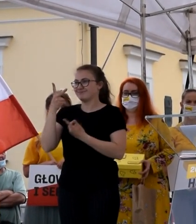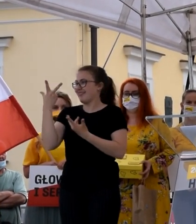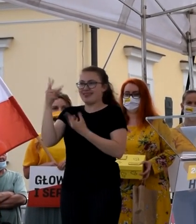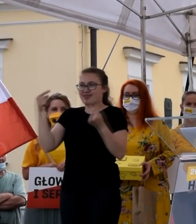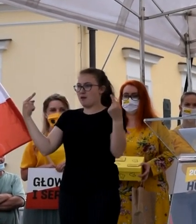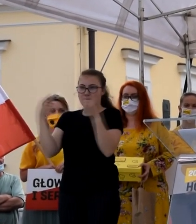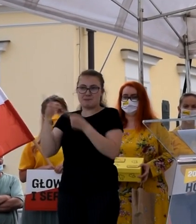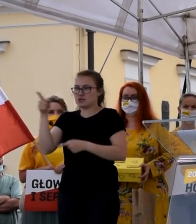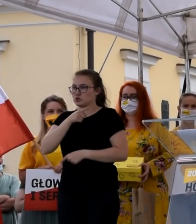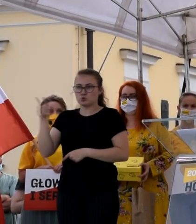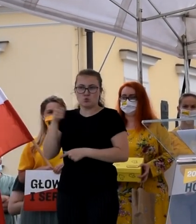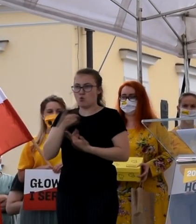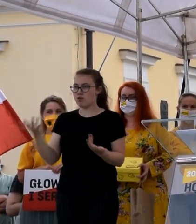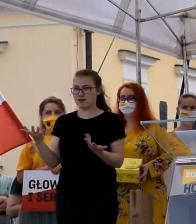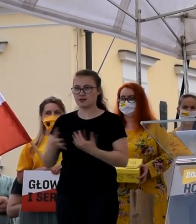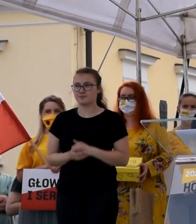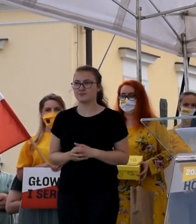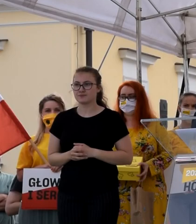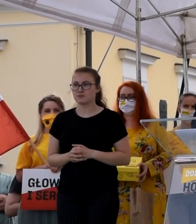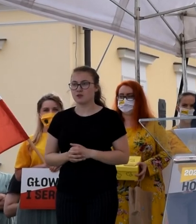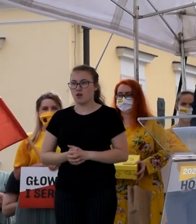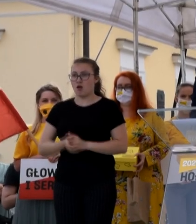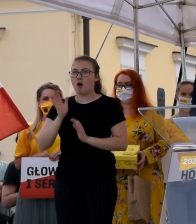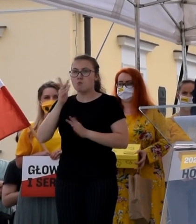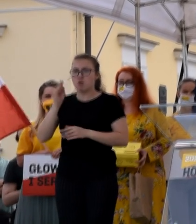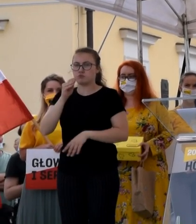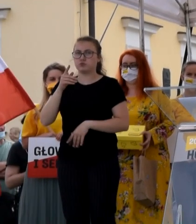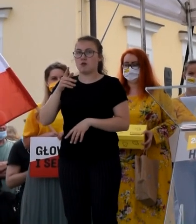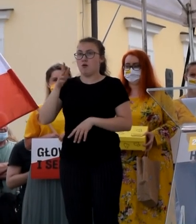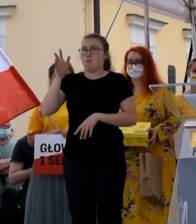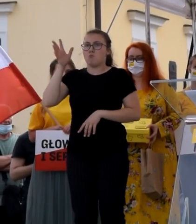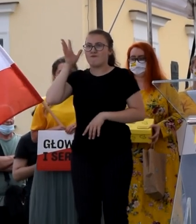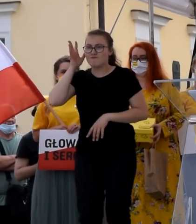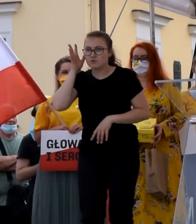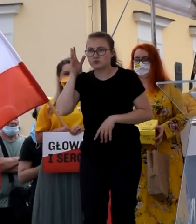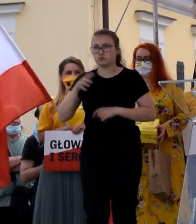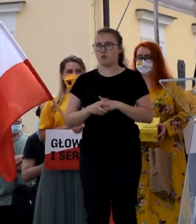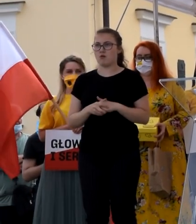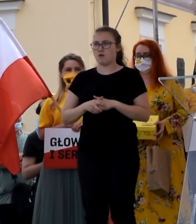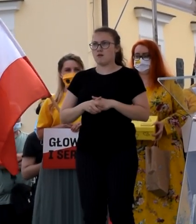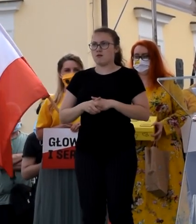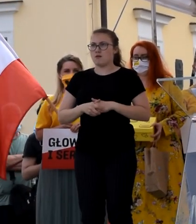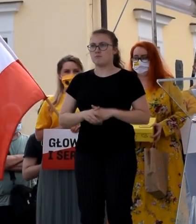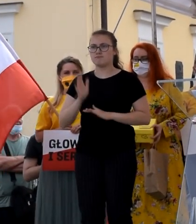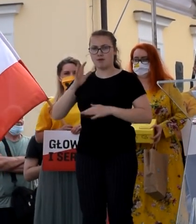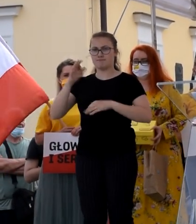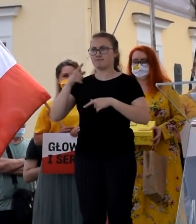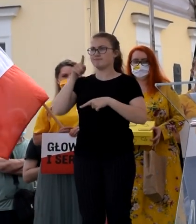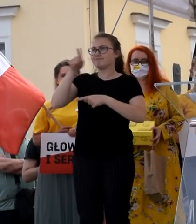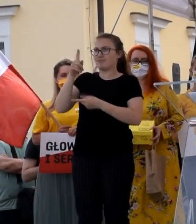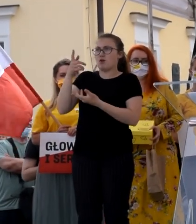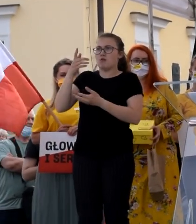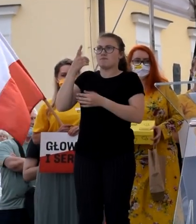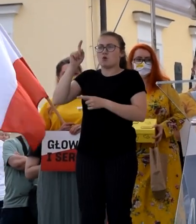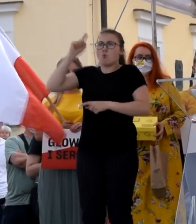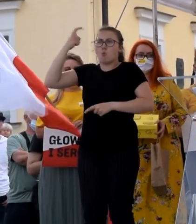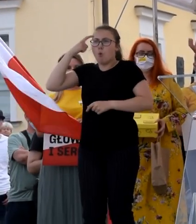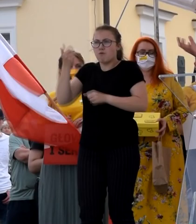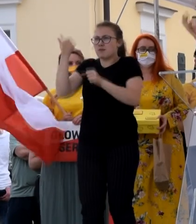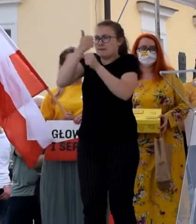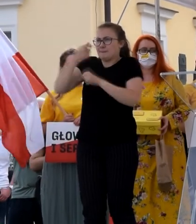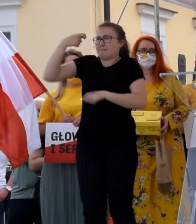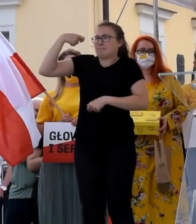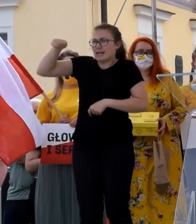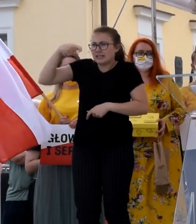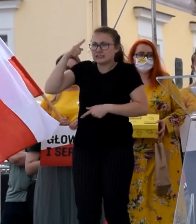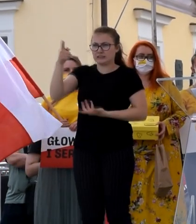wartościami? A potem jeszcze pokornie wysłuchuje, jak jego głowę państwa obsztorcowuje jak